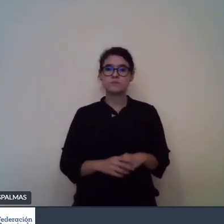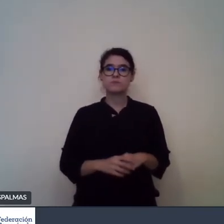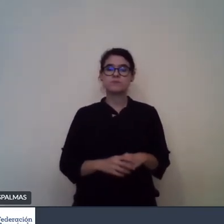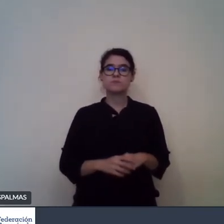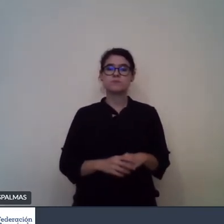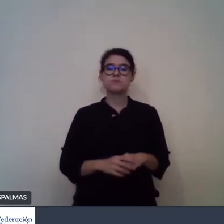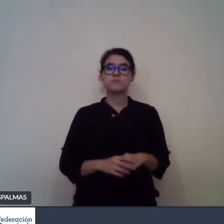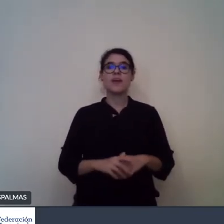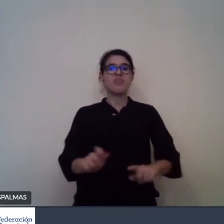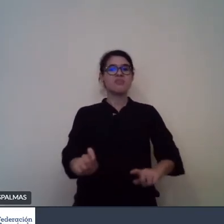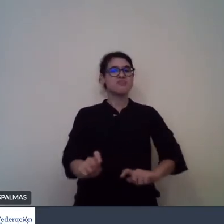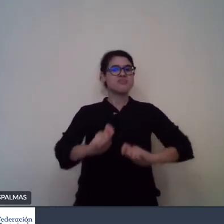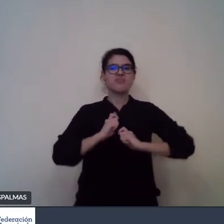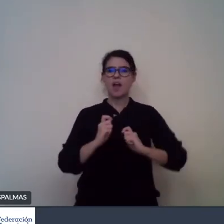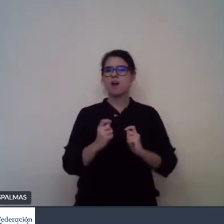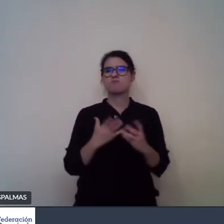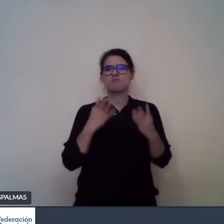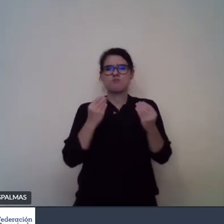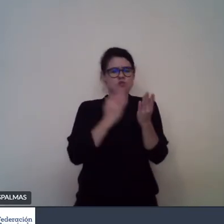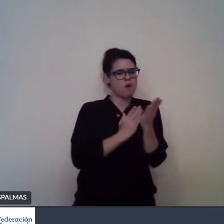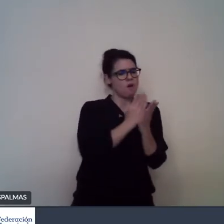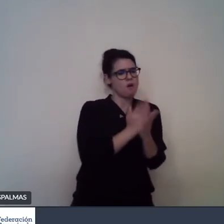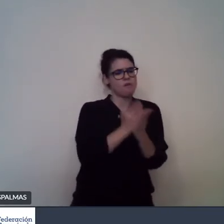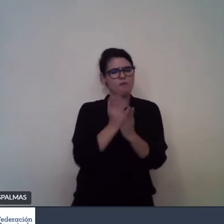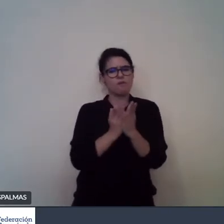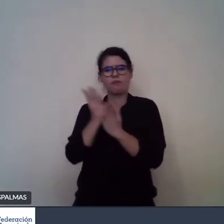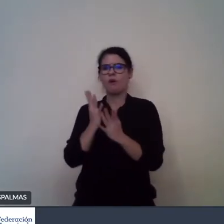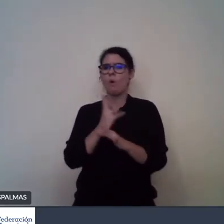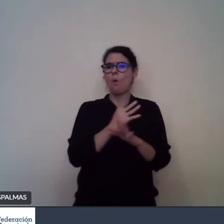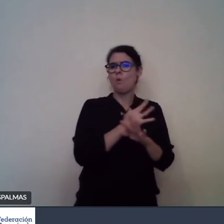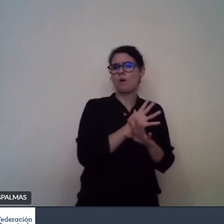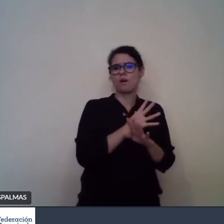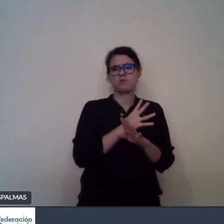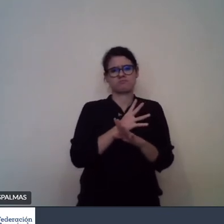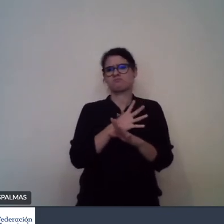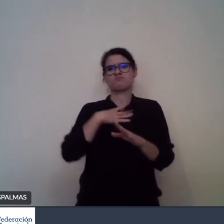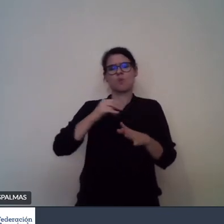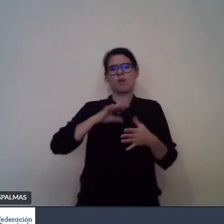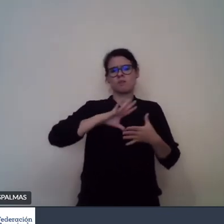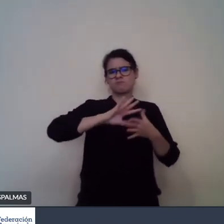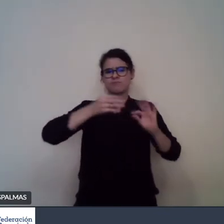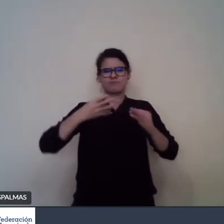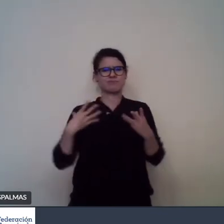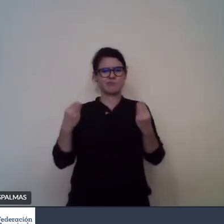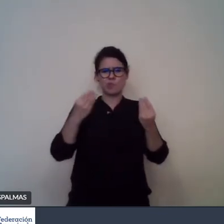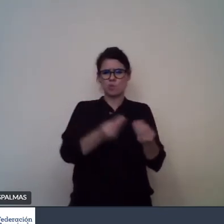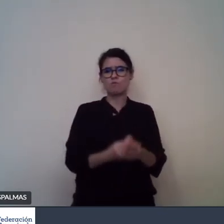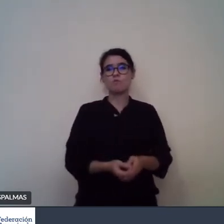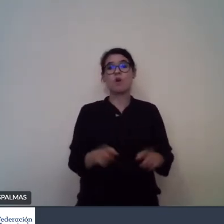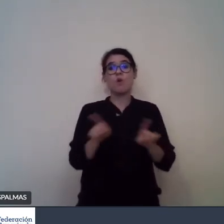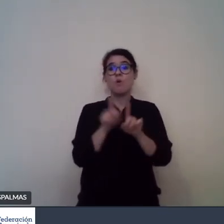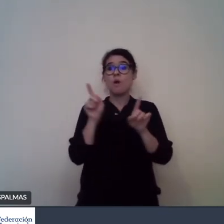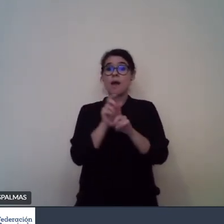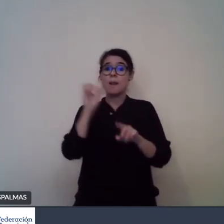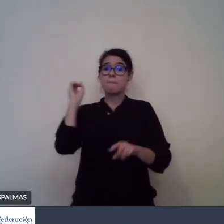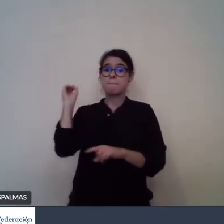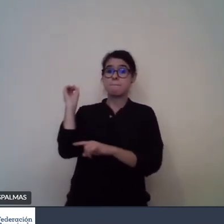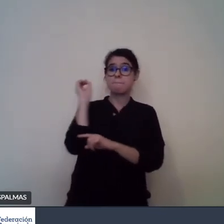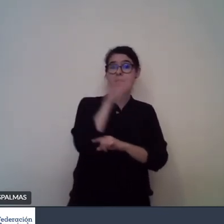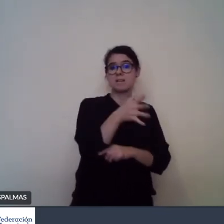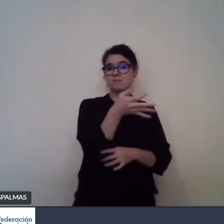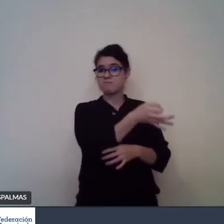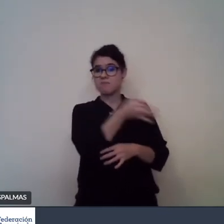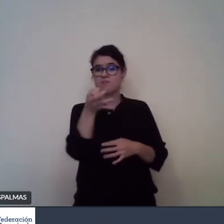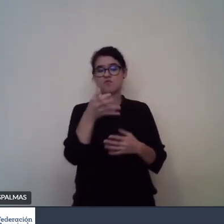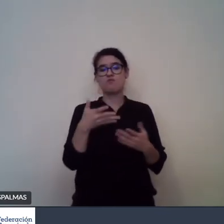Proporciona multitud de oportunidades de juego entre esos tres jugadores. Multitud de combinaciones. Desde aquí, el pase idóneo es a la continuación del